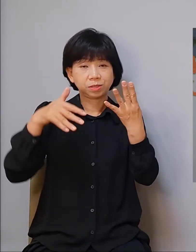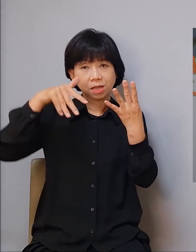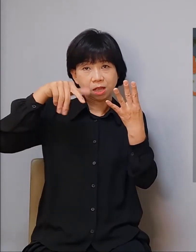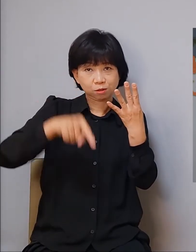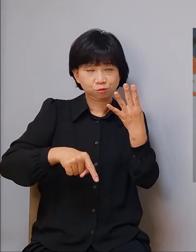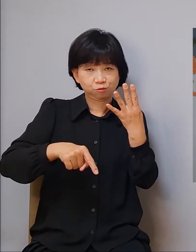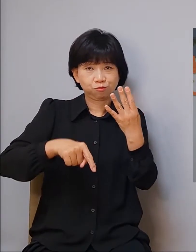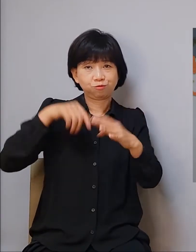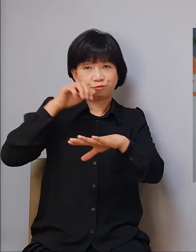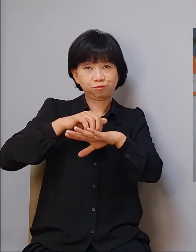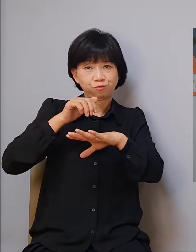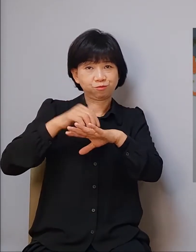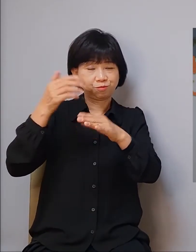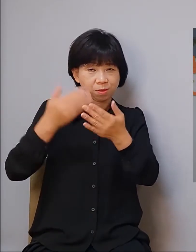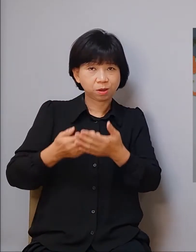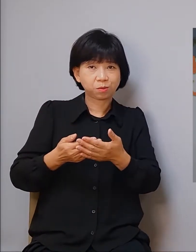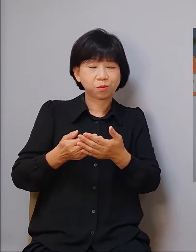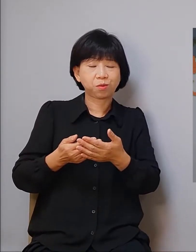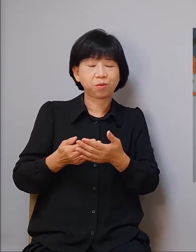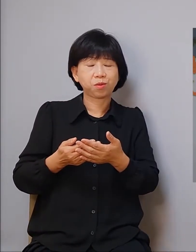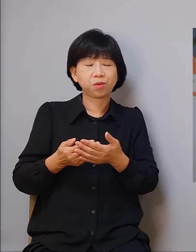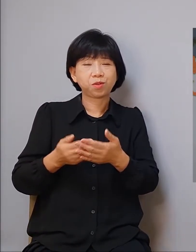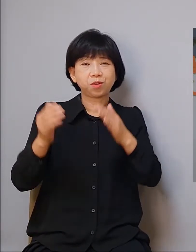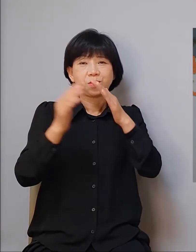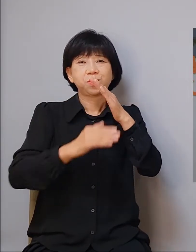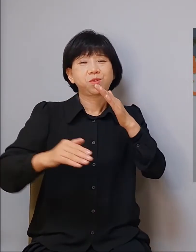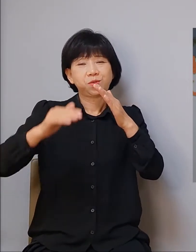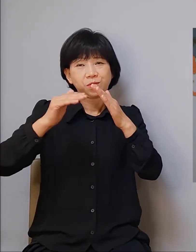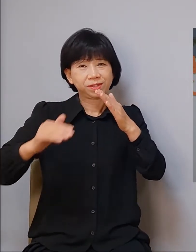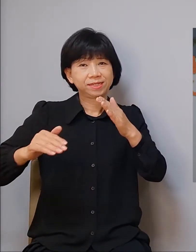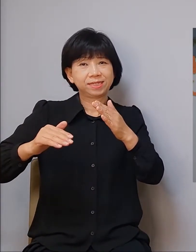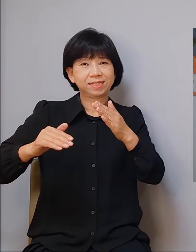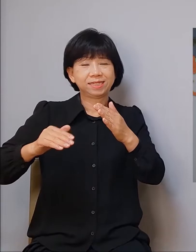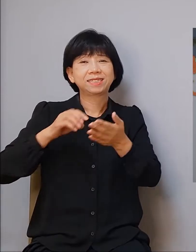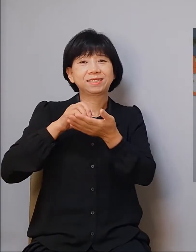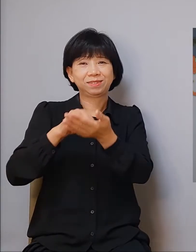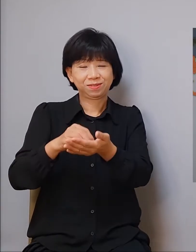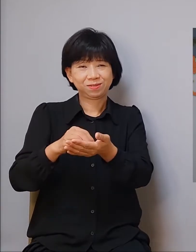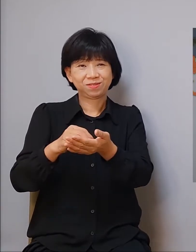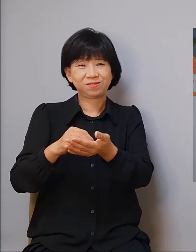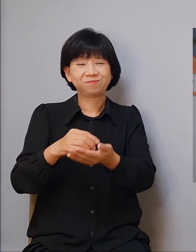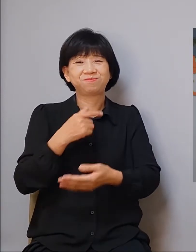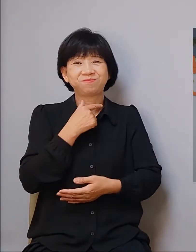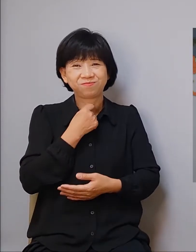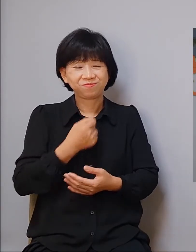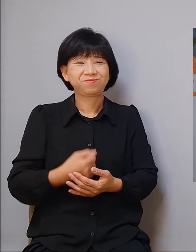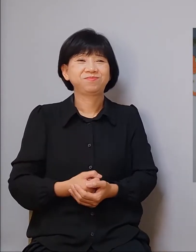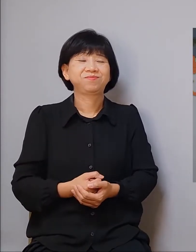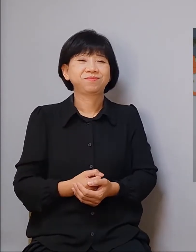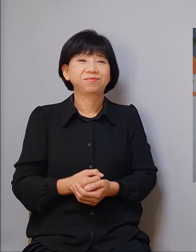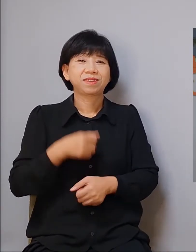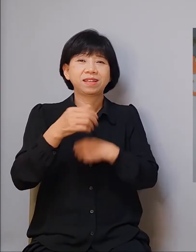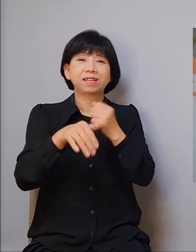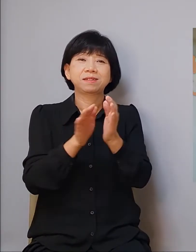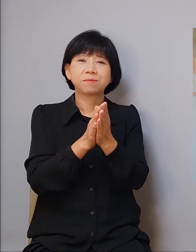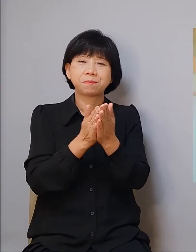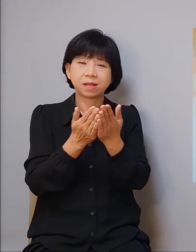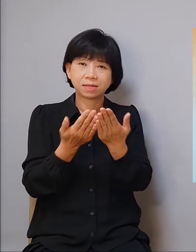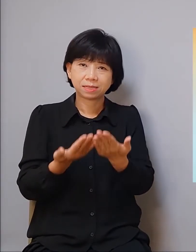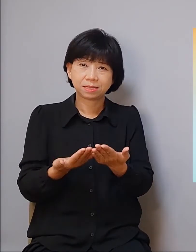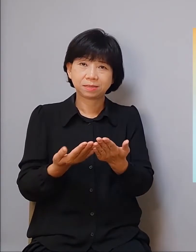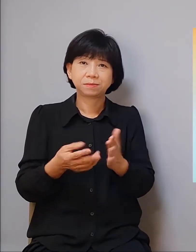훈련도 받으시고 또 우리 앞에서 정식으로 또 등록하고 인사하셨으면 좋겠습니다. 하나님의 말씀